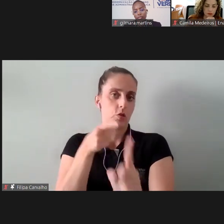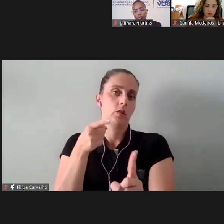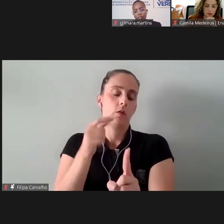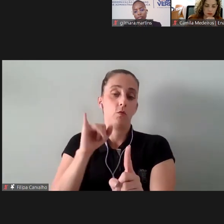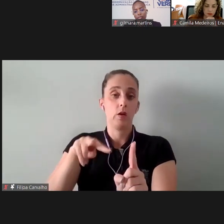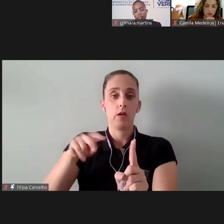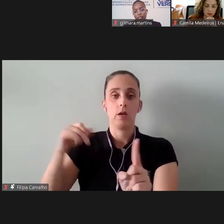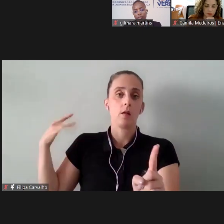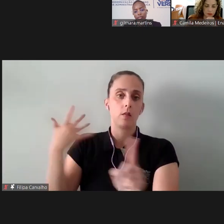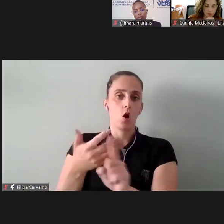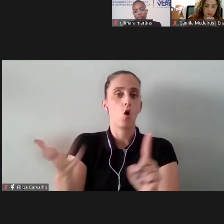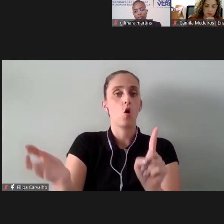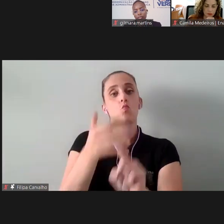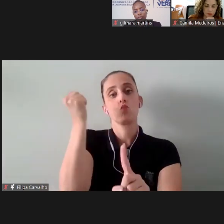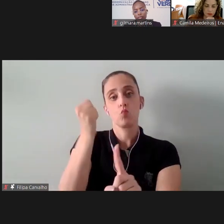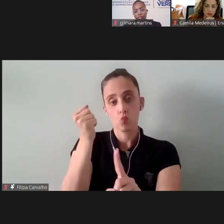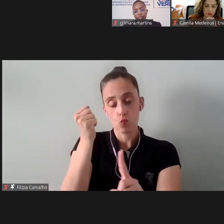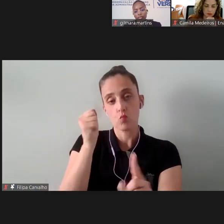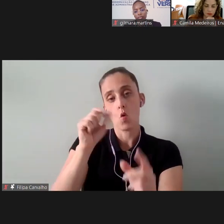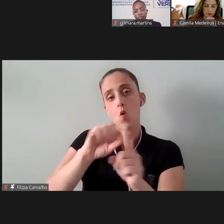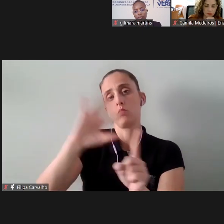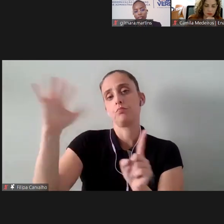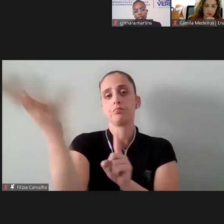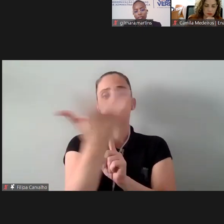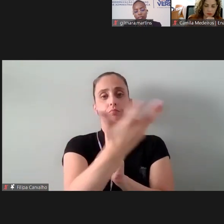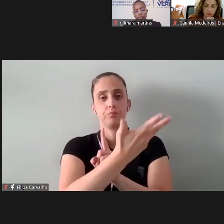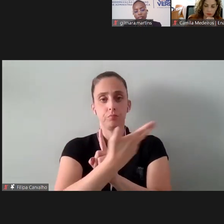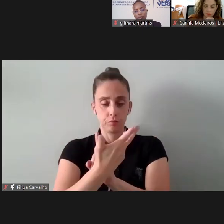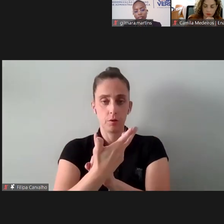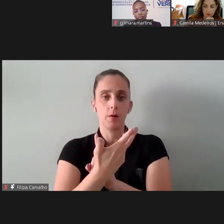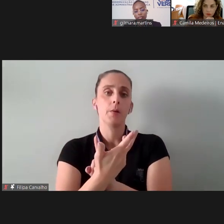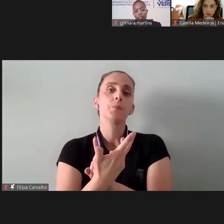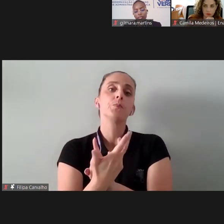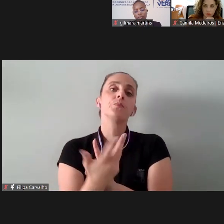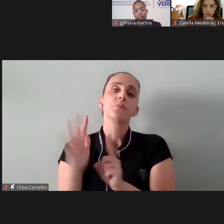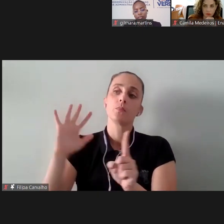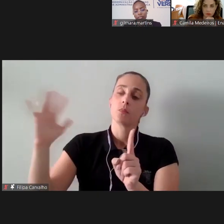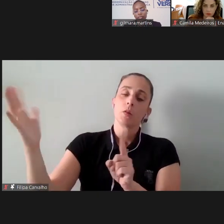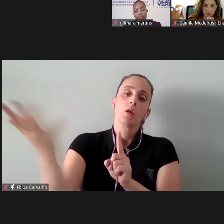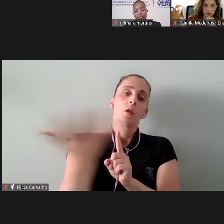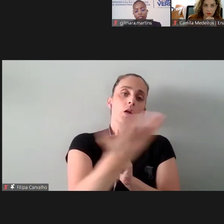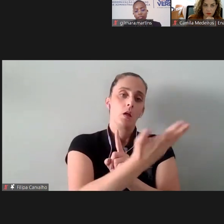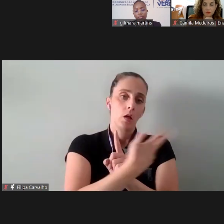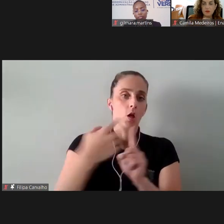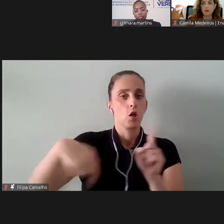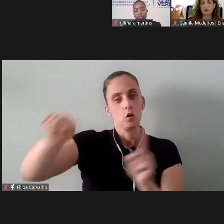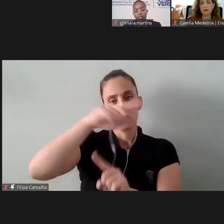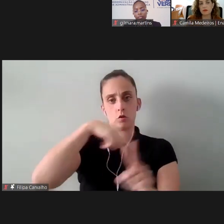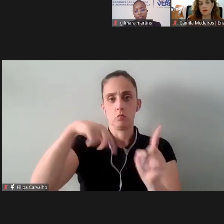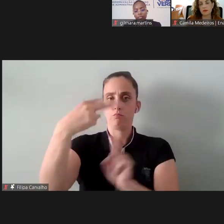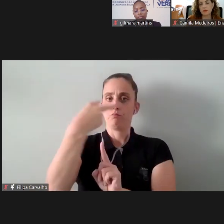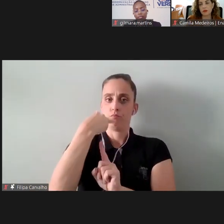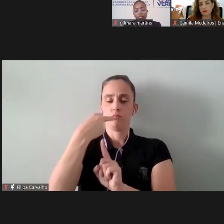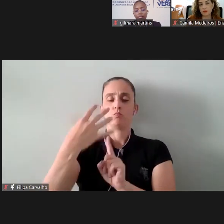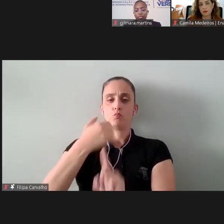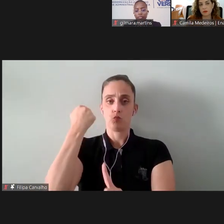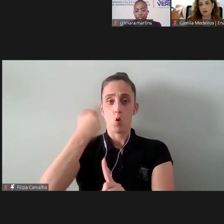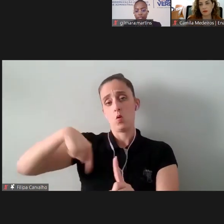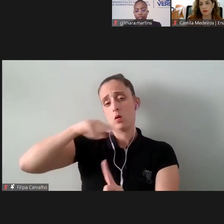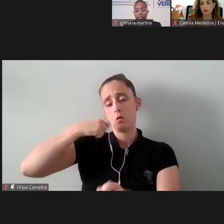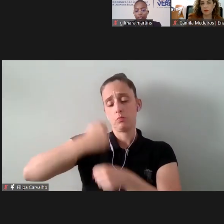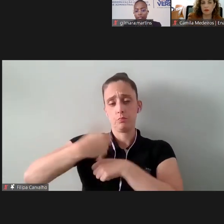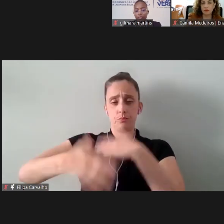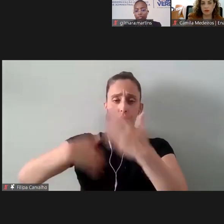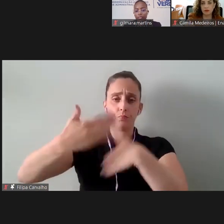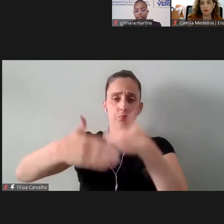conquistar junto do seu ecossistema direto, e esse é o grande ativo que hoje temos para potenciar